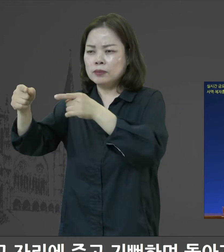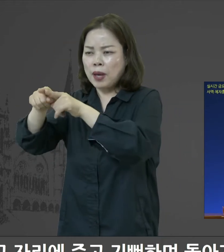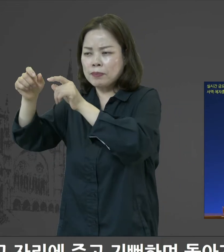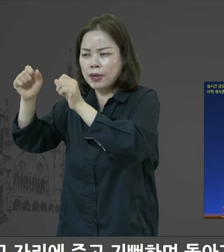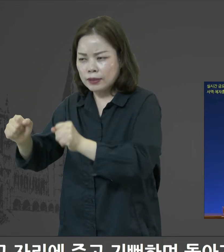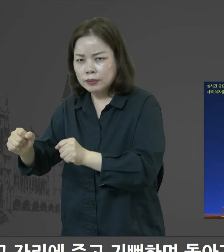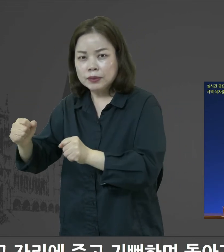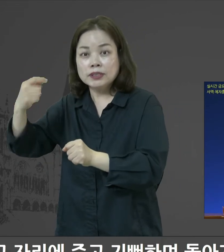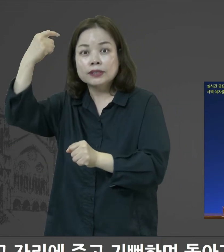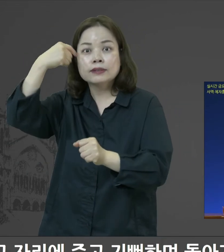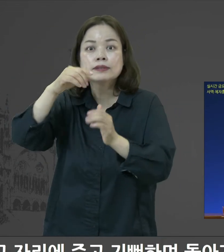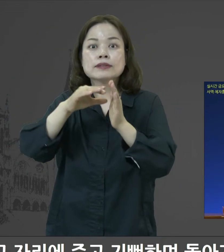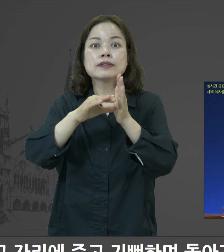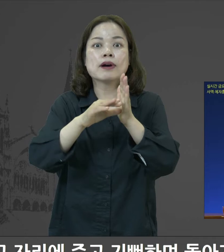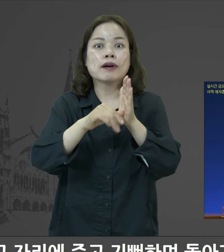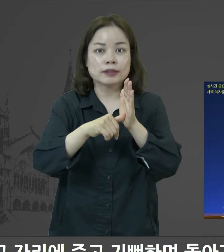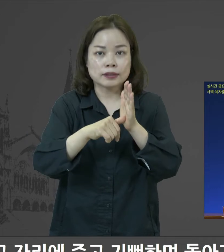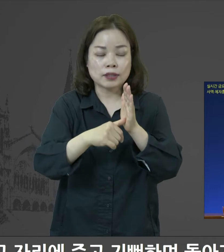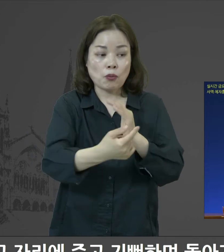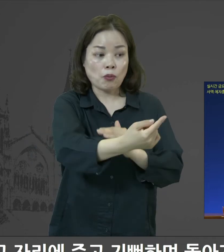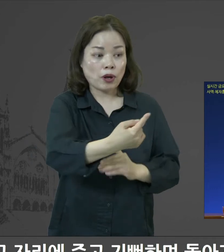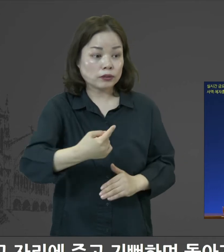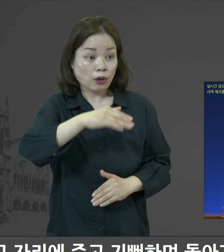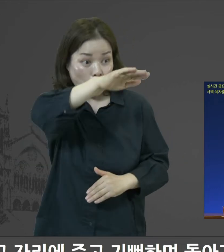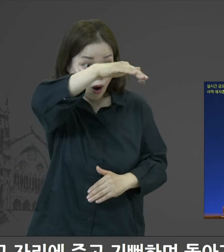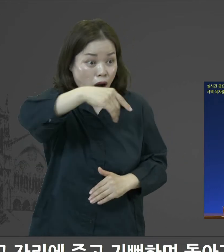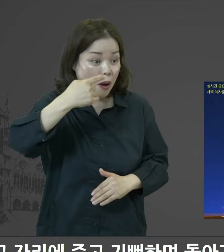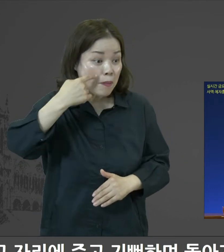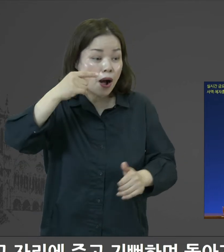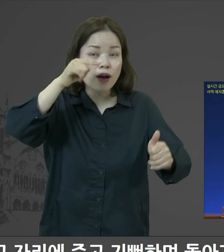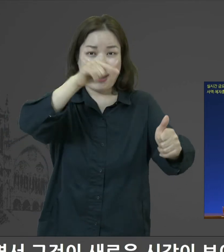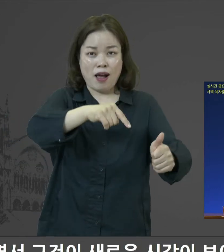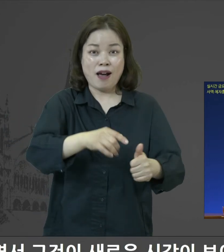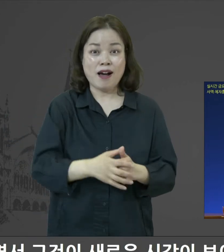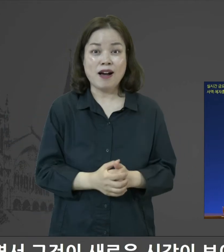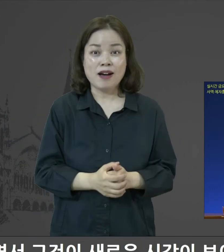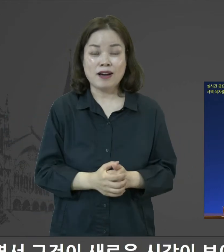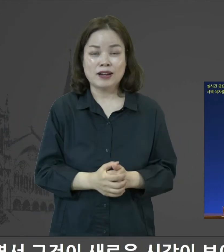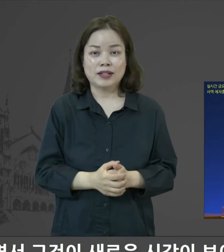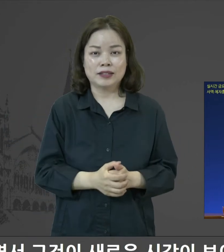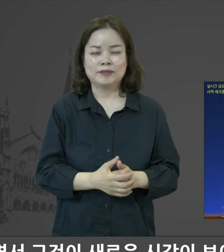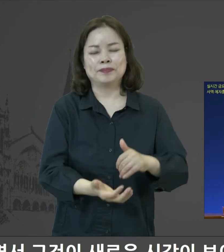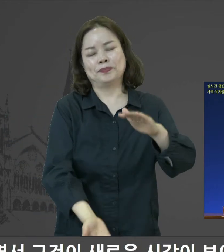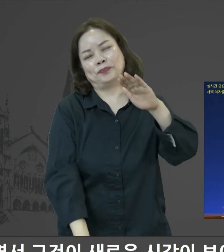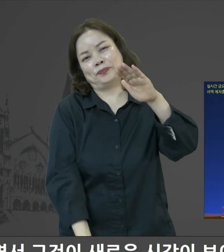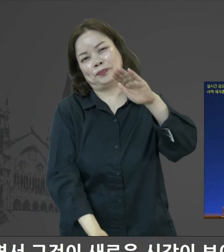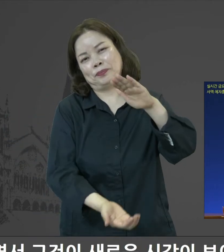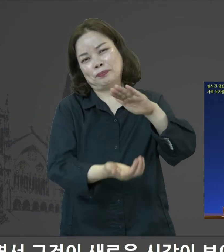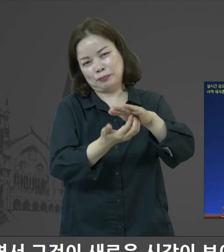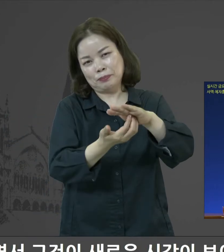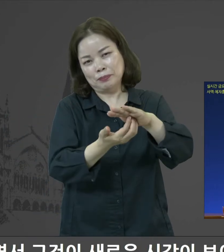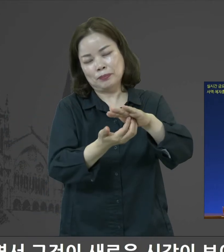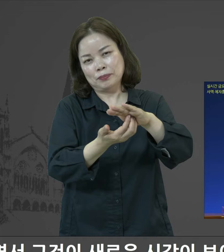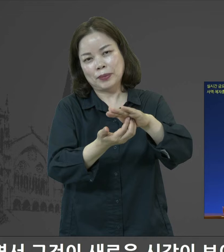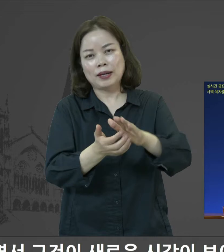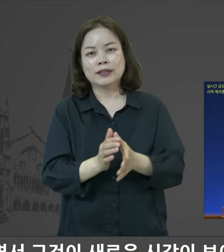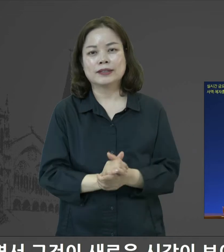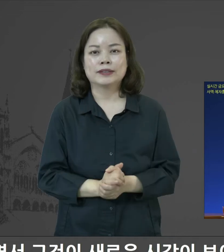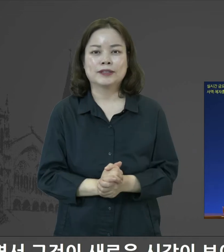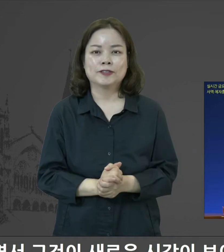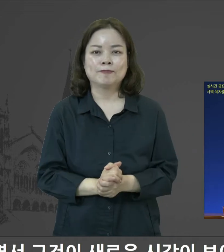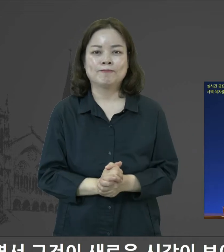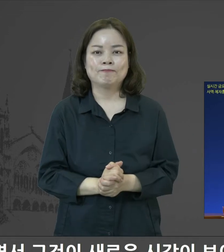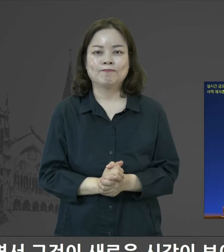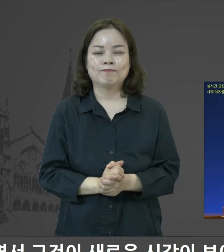될 때 이게 와서 보라 라는 말이 이루어지는 그런 이